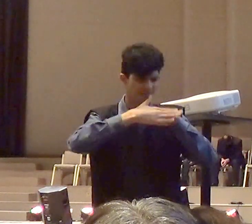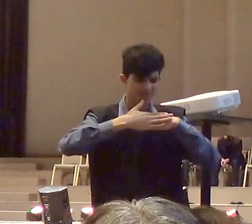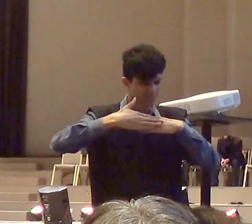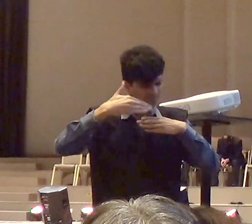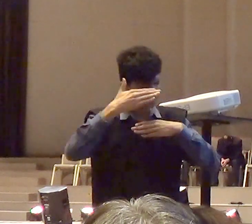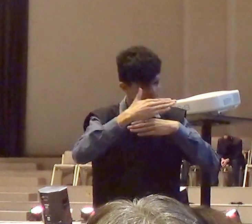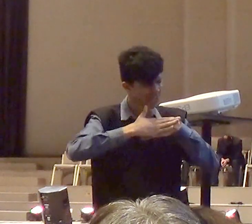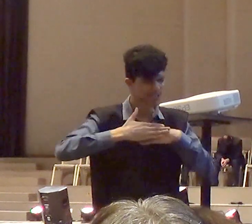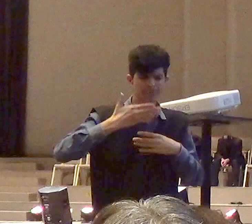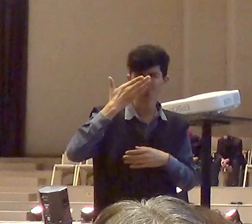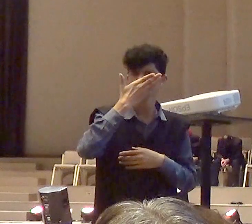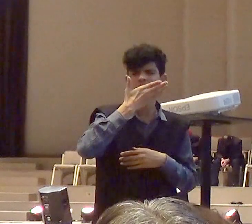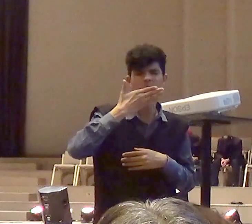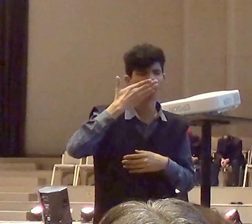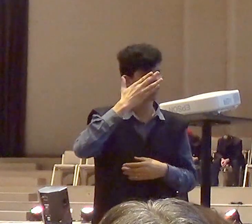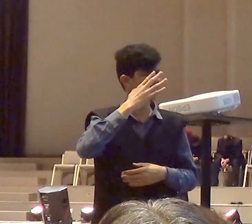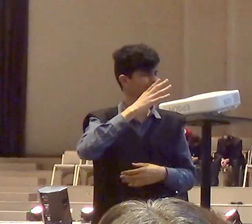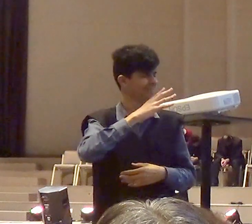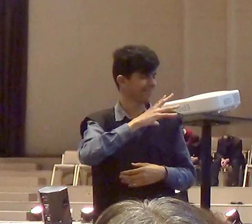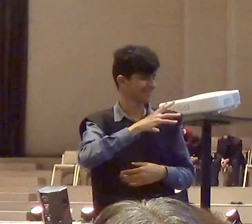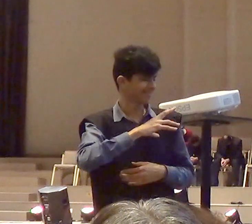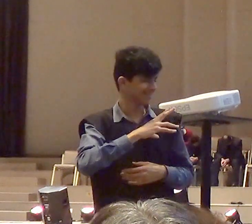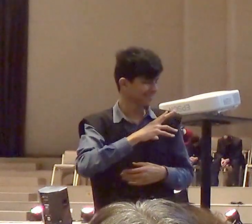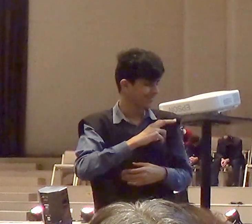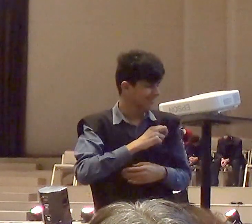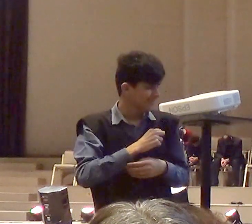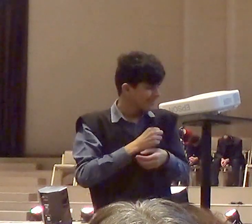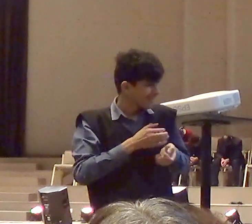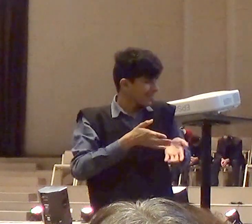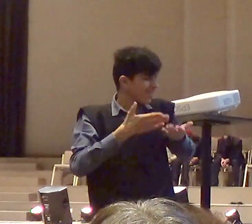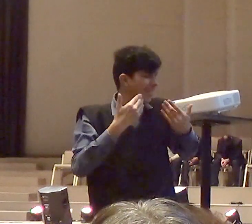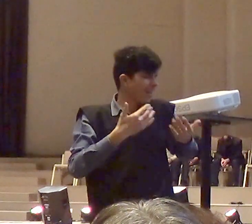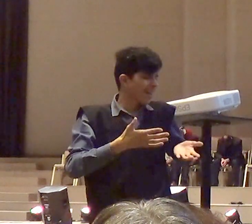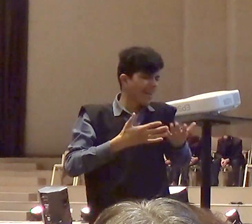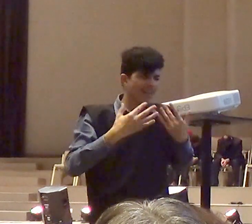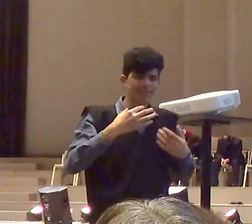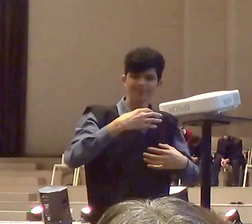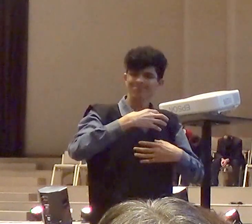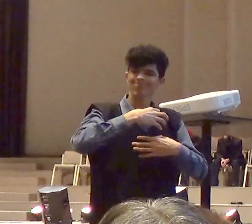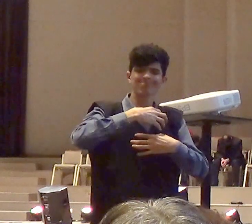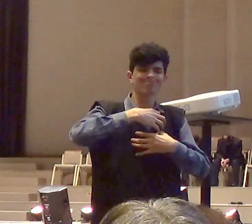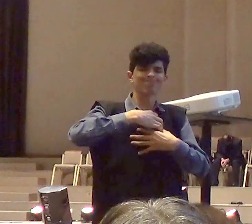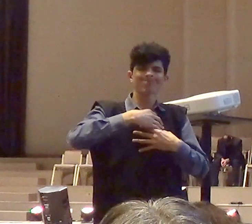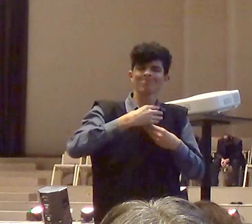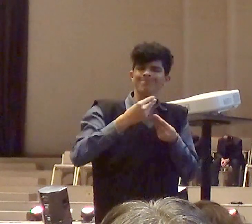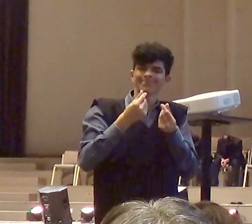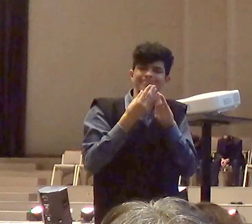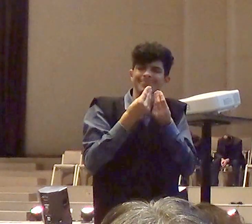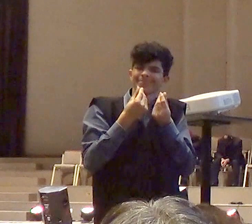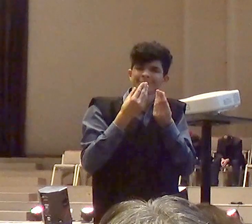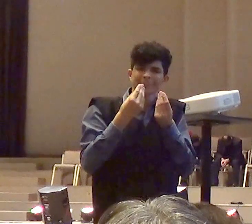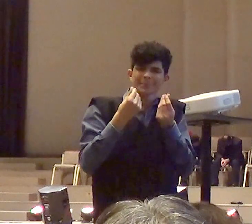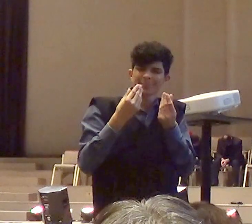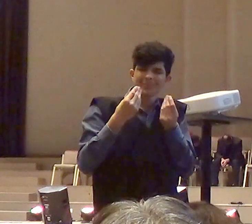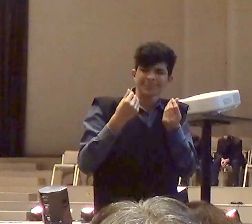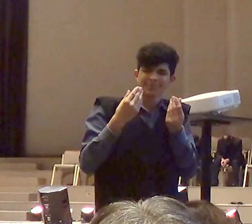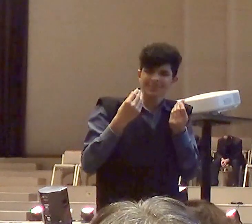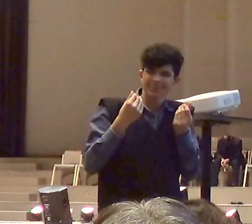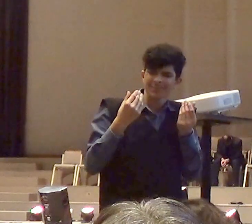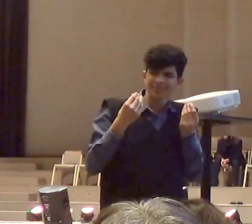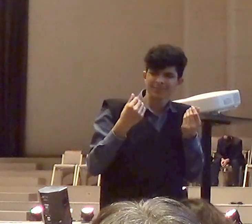que nos teus braços eles sintam tamanha unção tamanha graça que eles não precisam